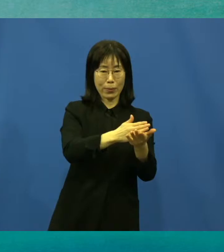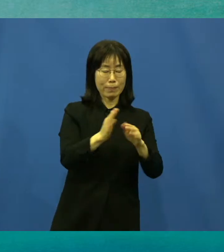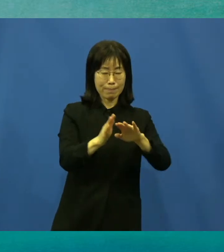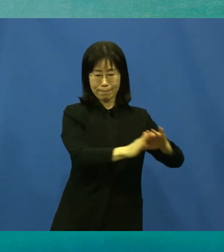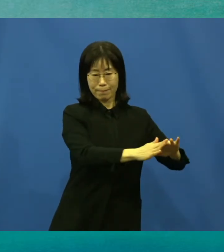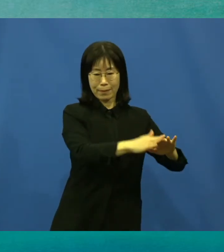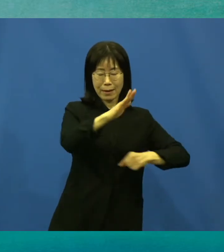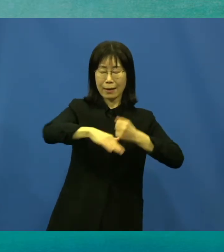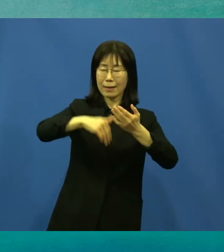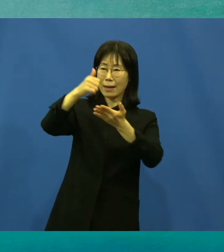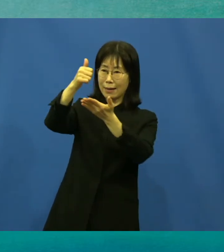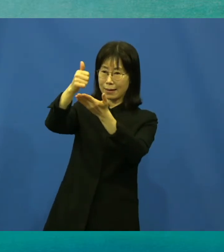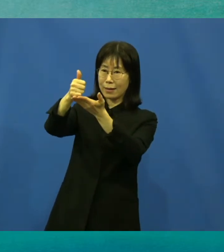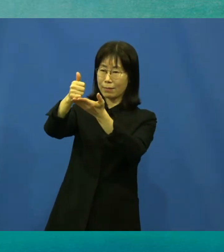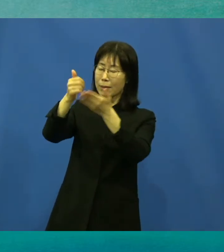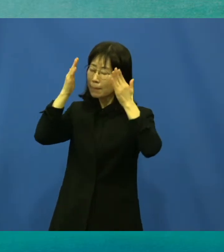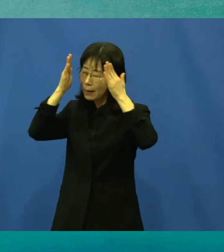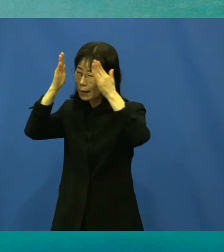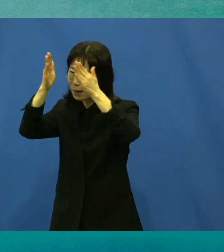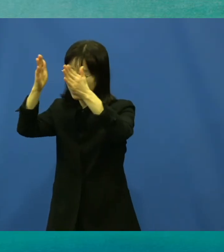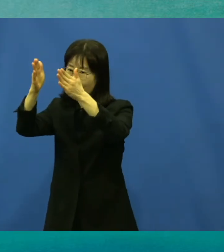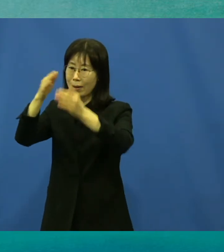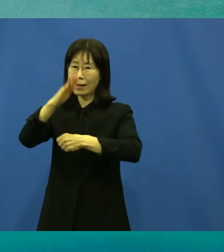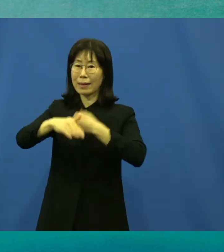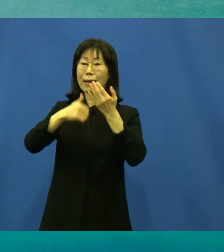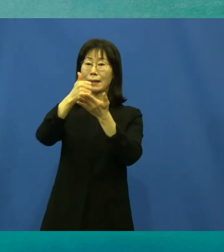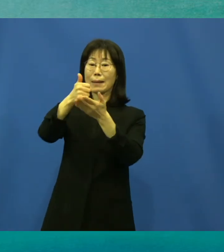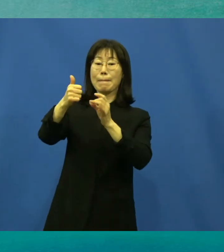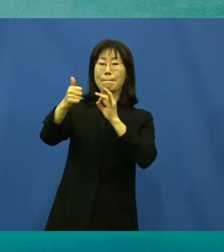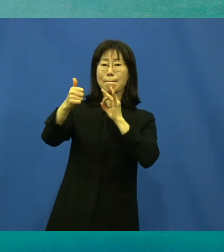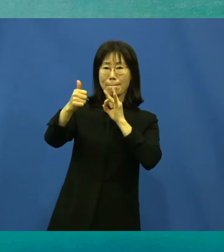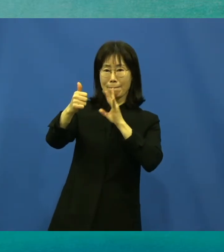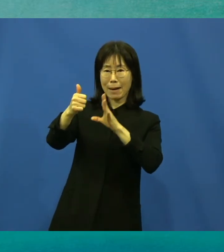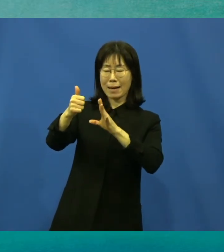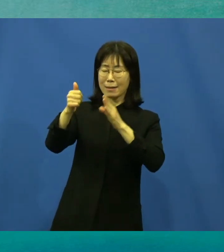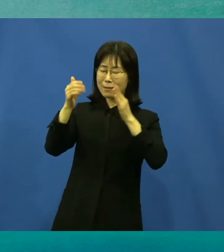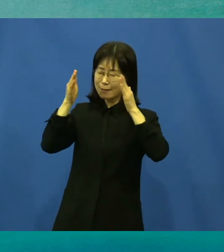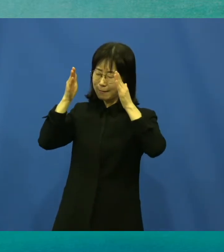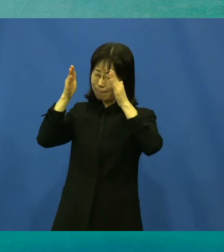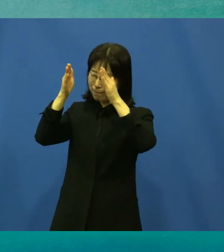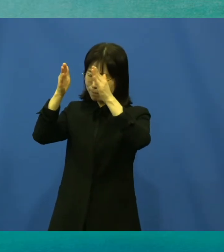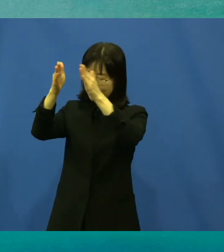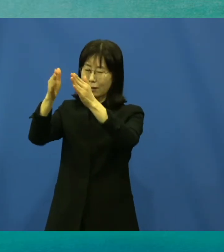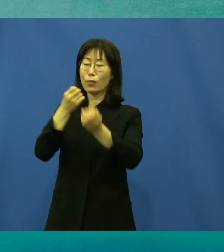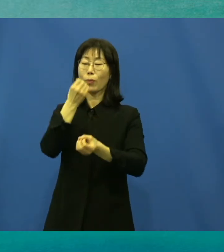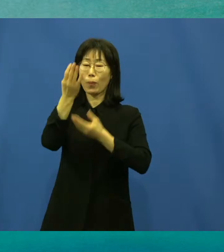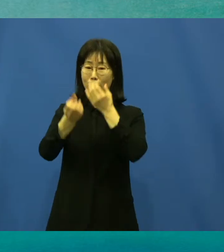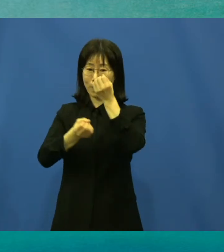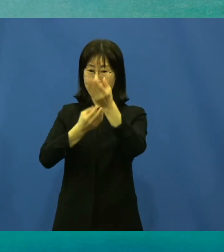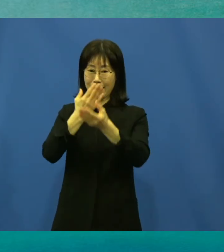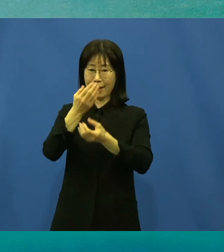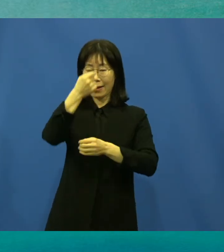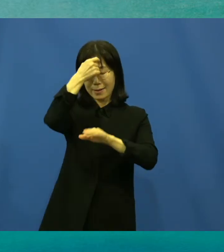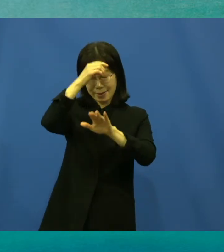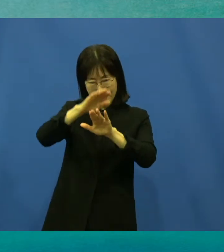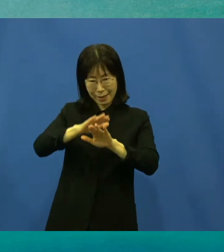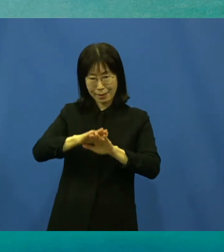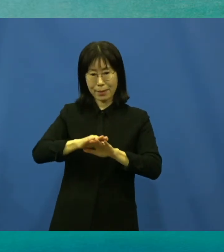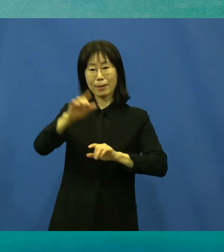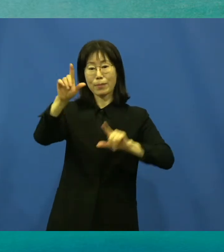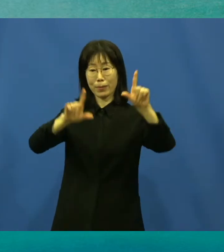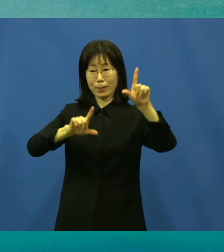앉지 않겠습니다. 그리고 하나님에게만 초점을 맞추겠습니다. 이 태도가